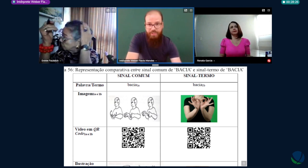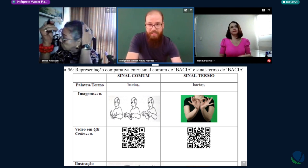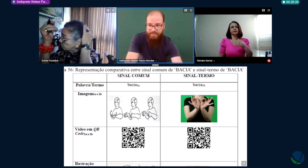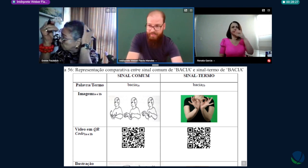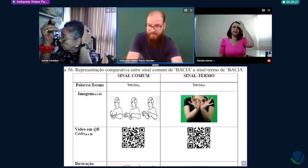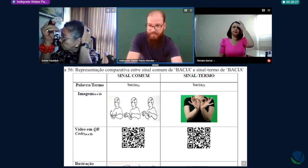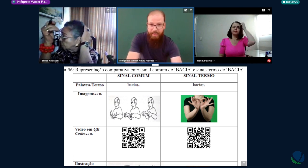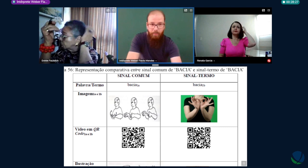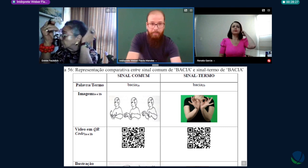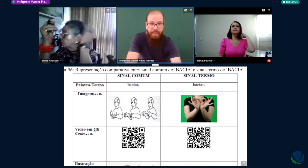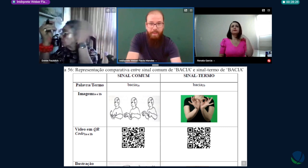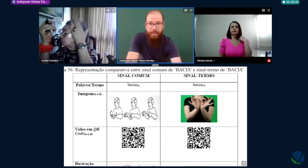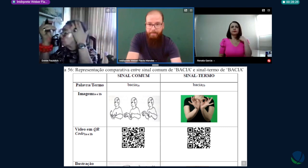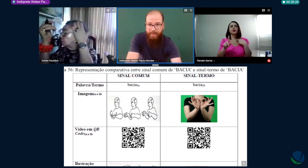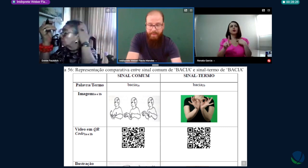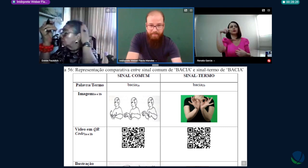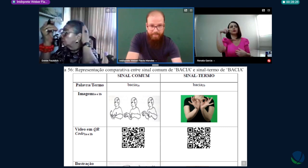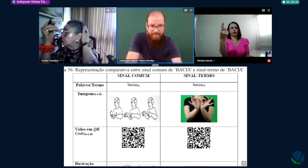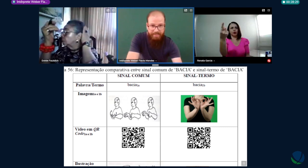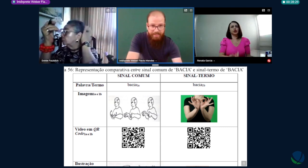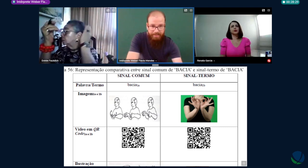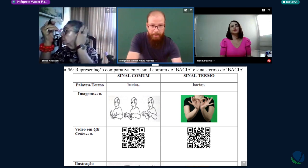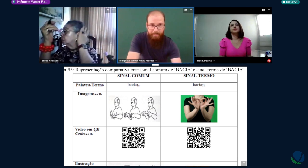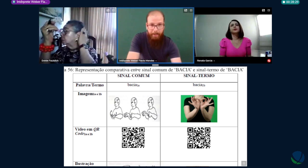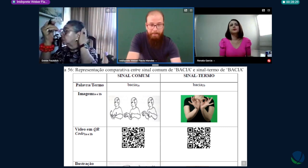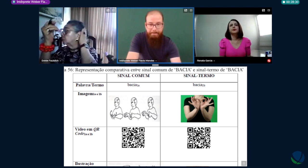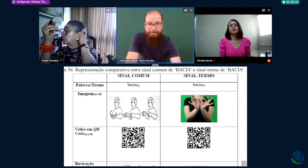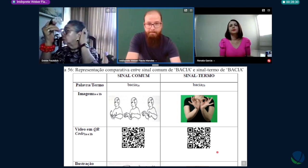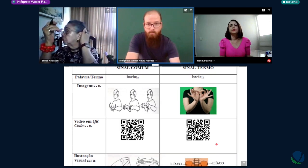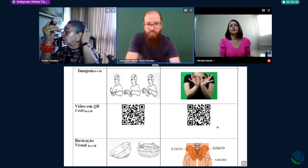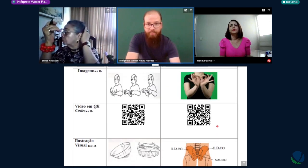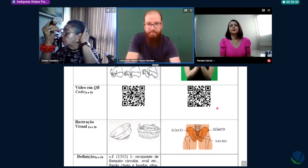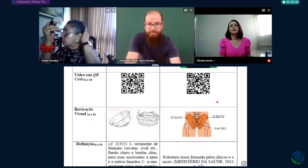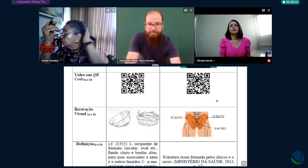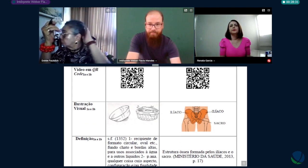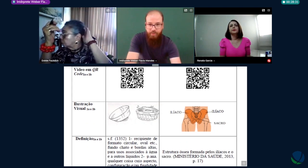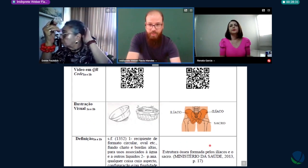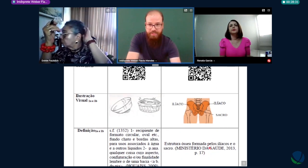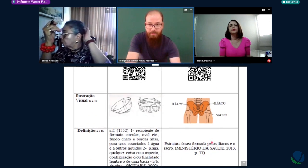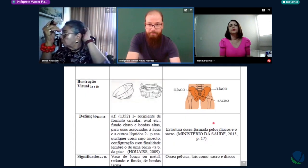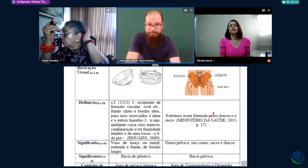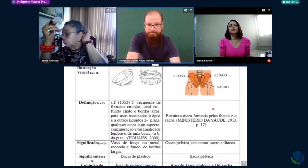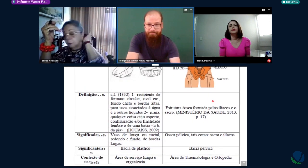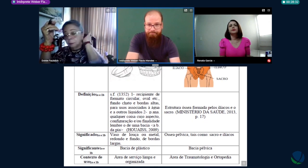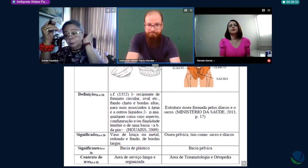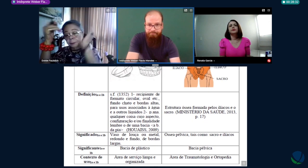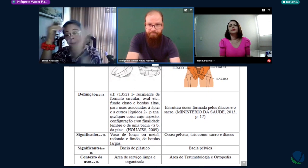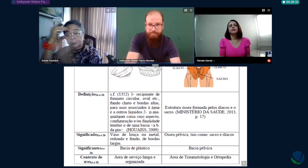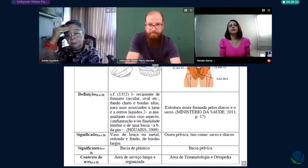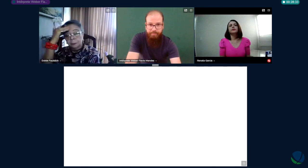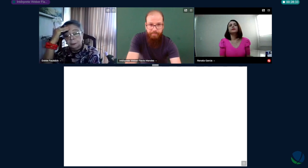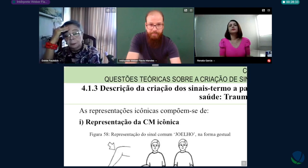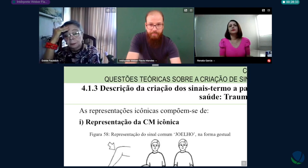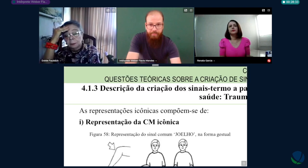e aí eu utilizo esse sinal para minha pesquisa também. Próximo.